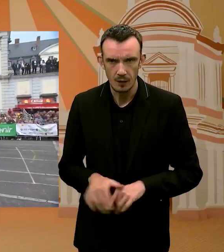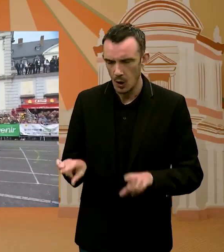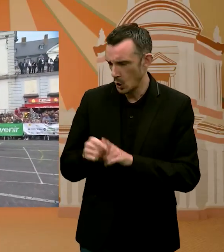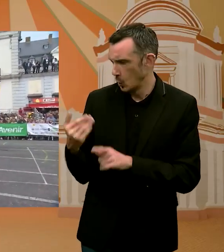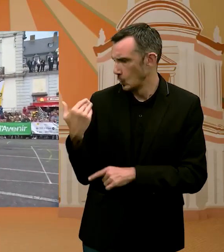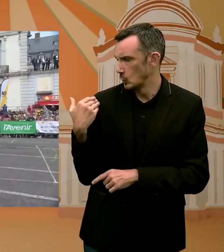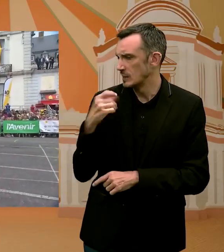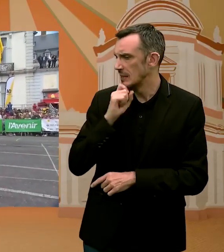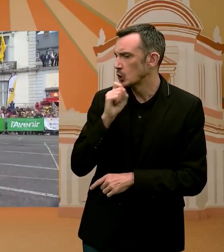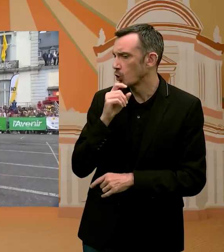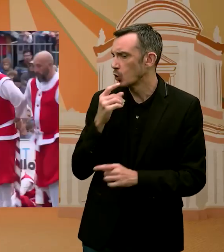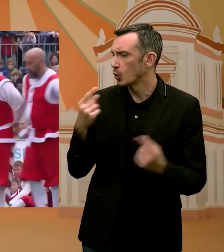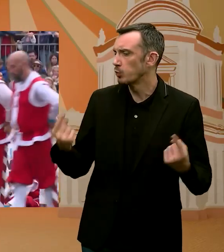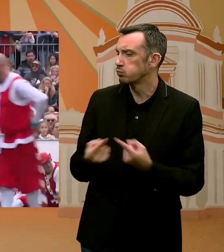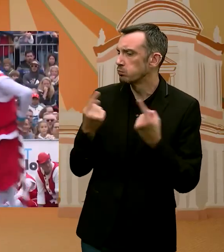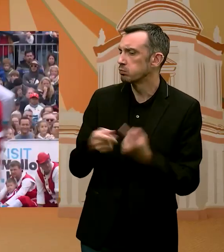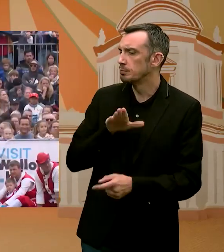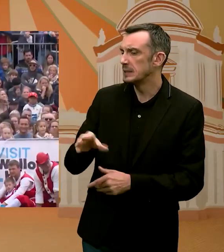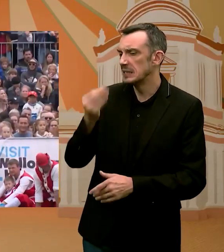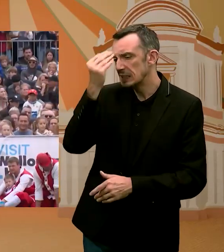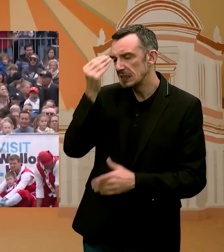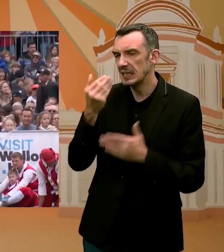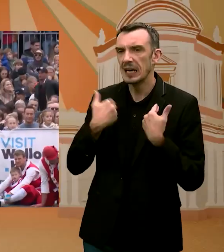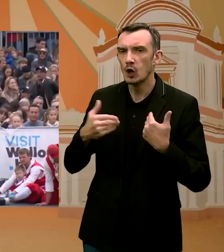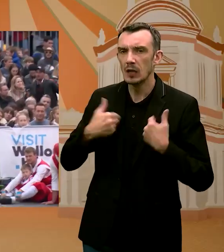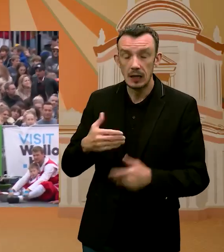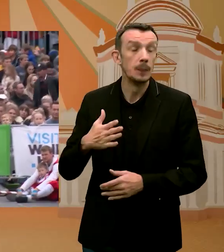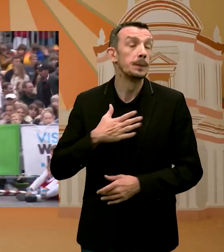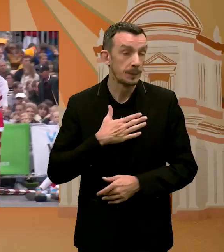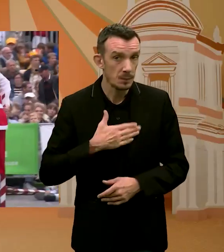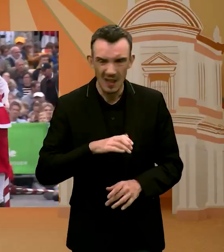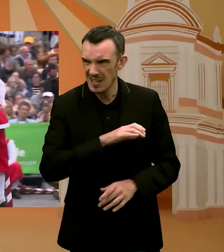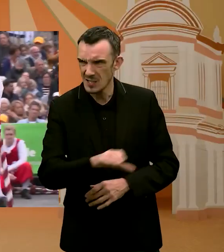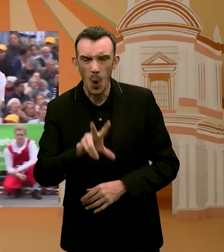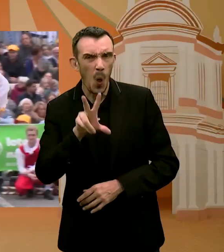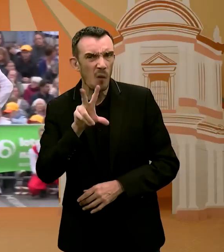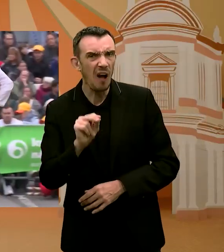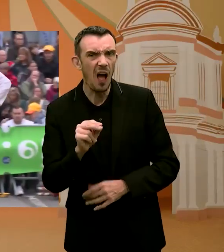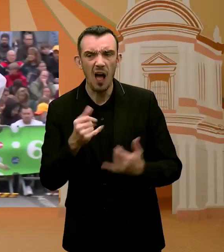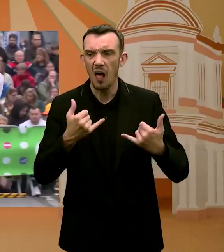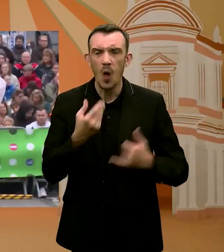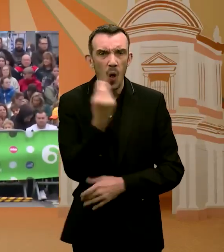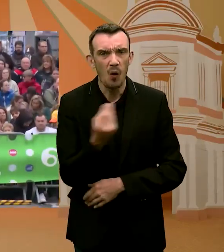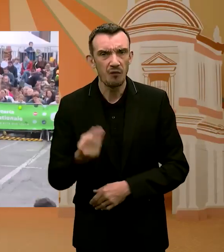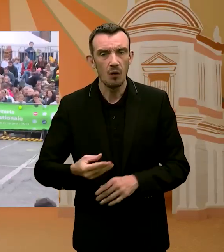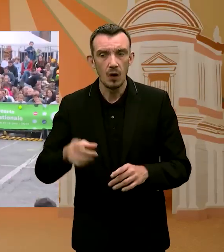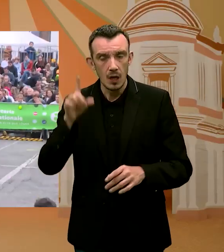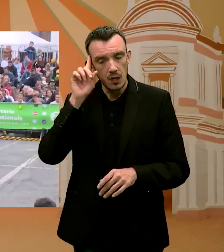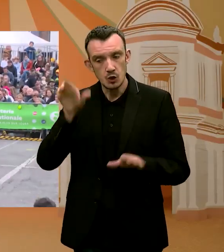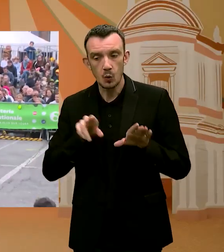à fait. On avait plus de 120. 120, et c'est Templou qui a gagné. les enfants et on voyait dans leurs yeux qu'ils avaient envie de gagner et